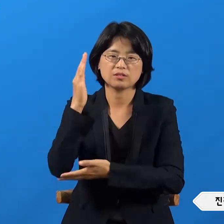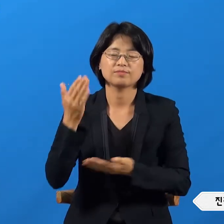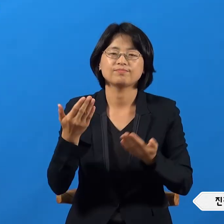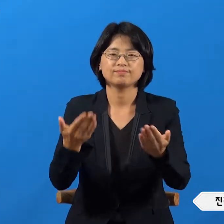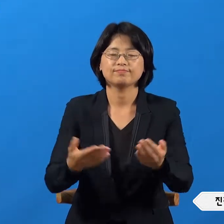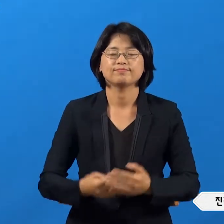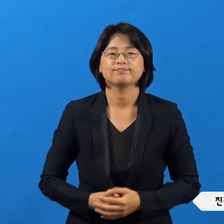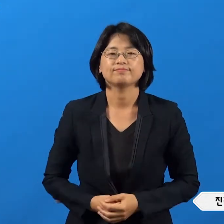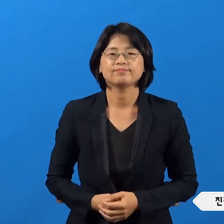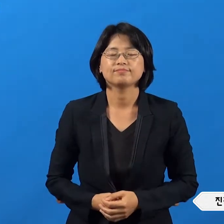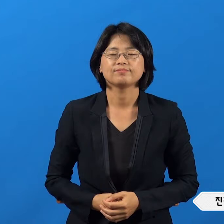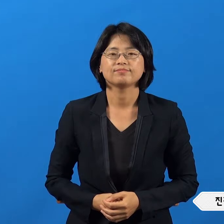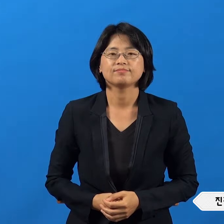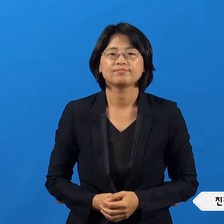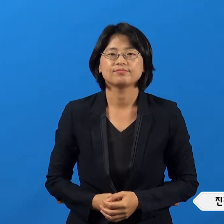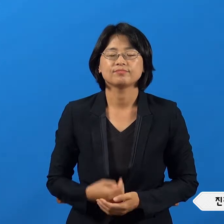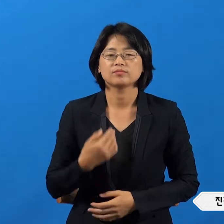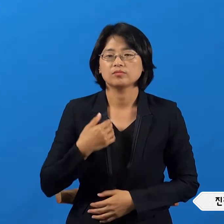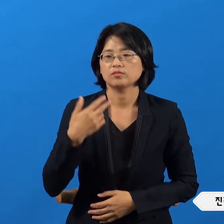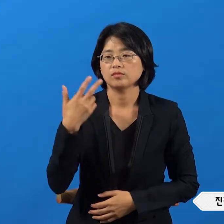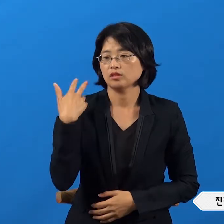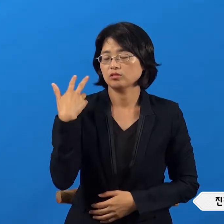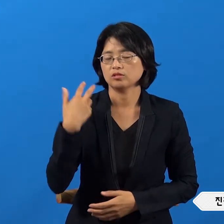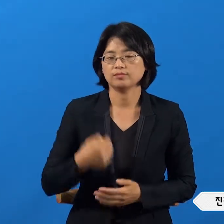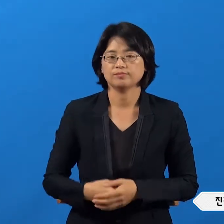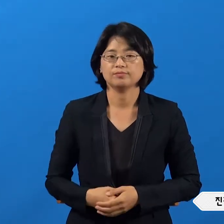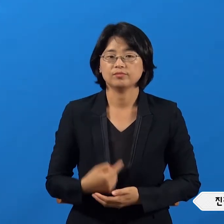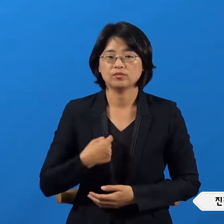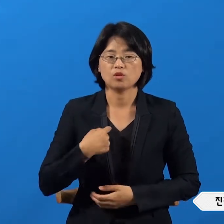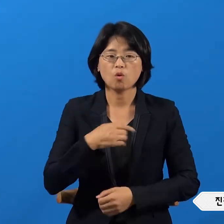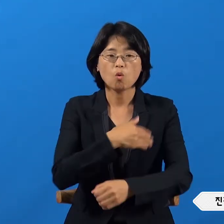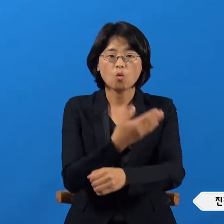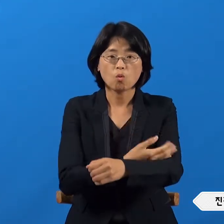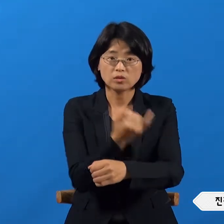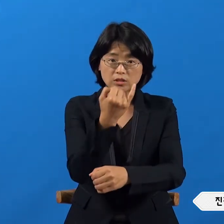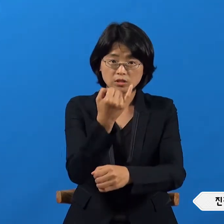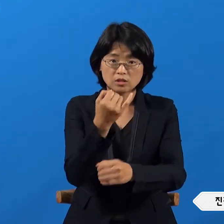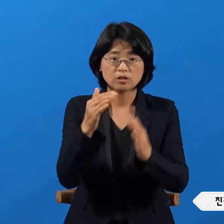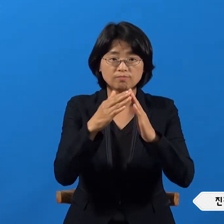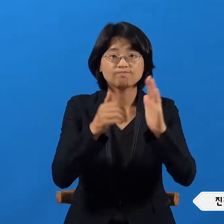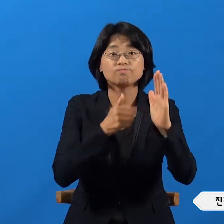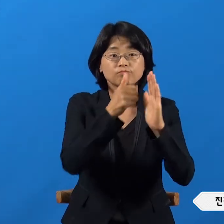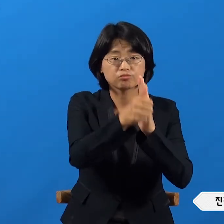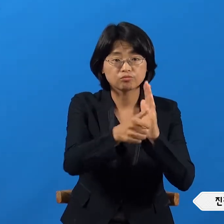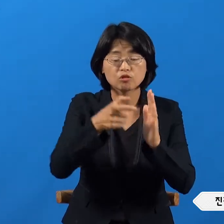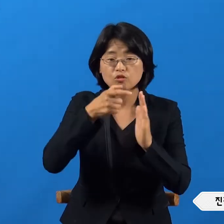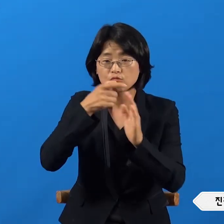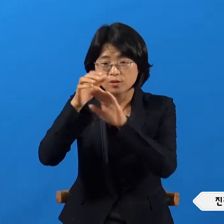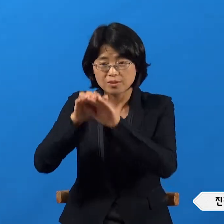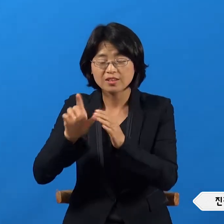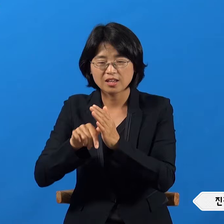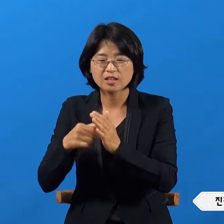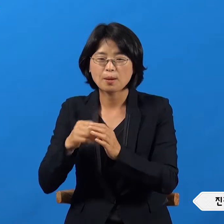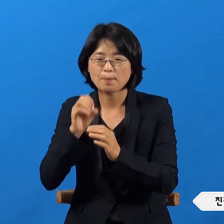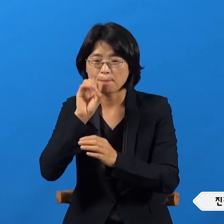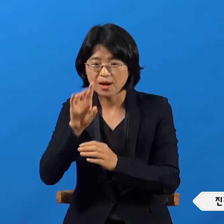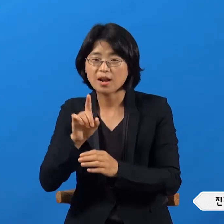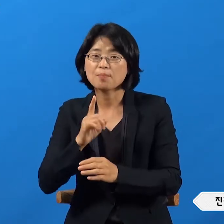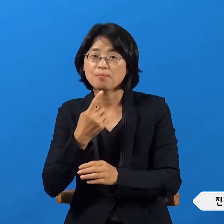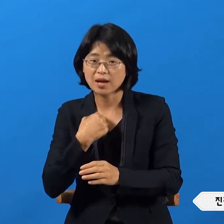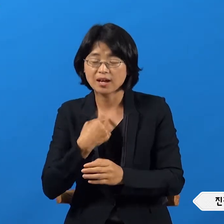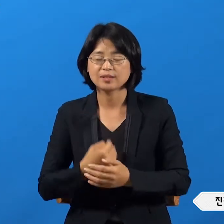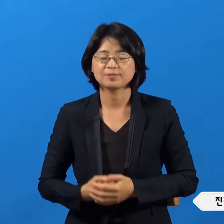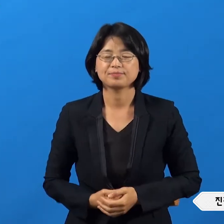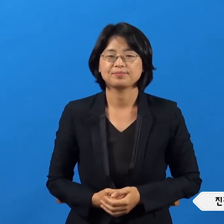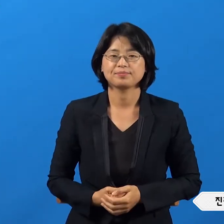지난주에 어느 권사님 댁에 신방을 갔는데 수요 예배 때 말씀을 나눴습니다마는 신방 갔는데 하나님께서